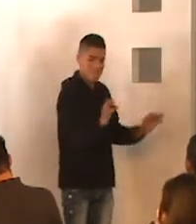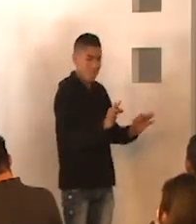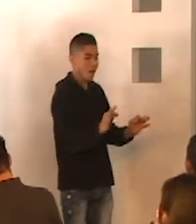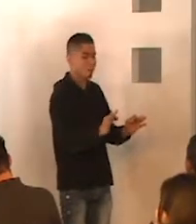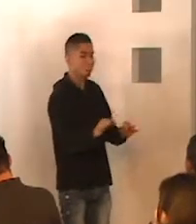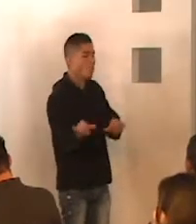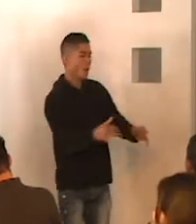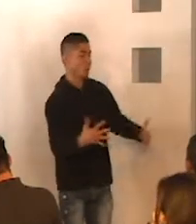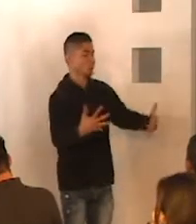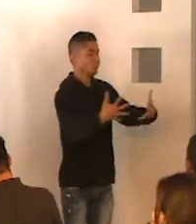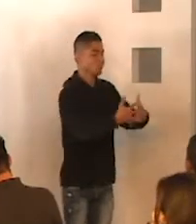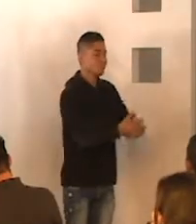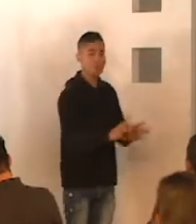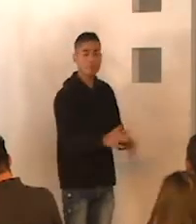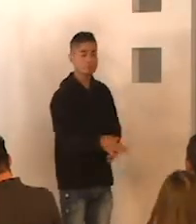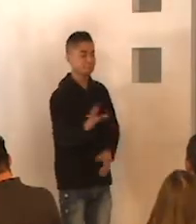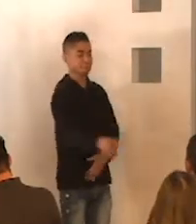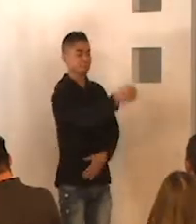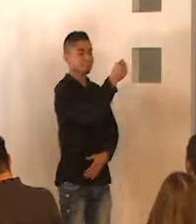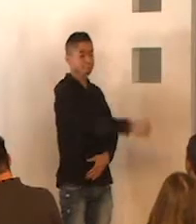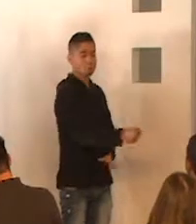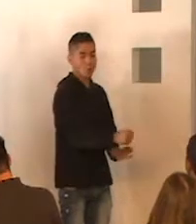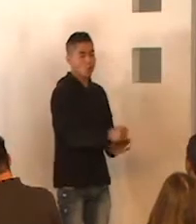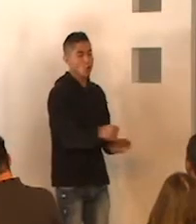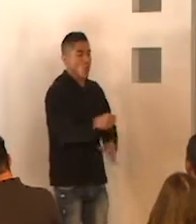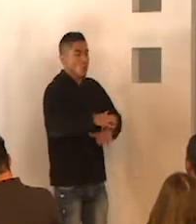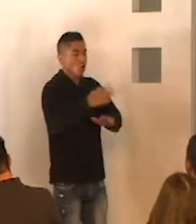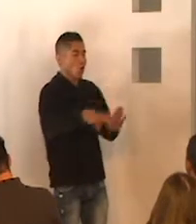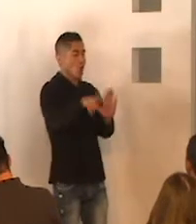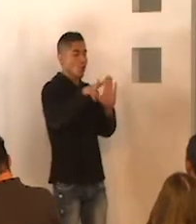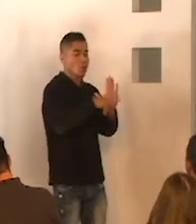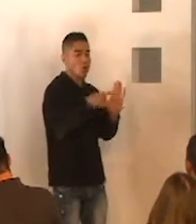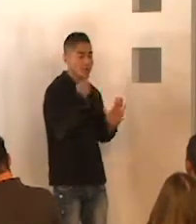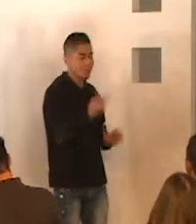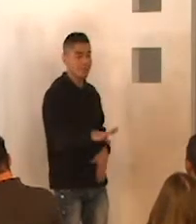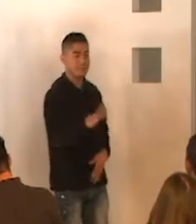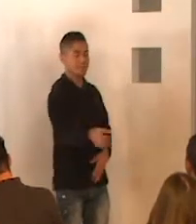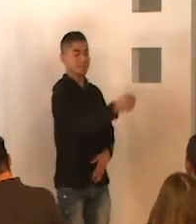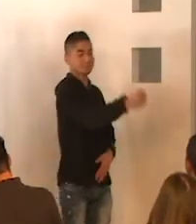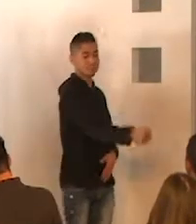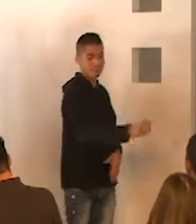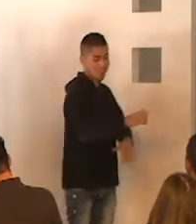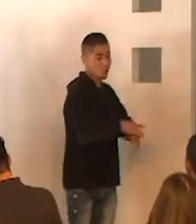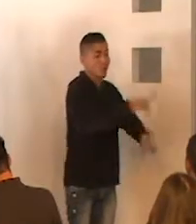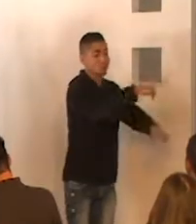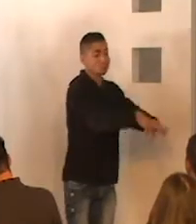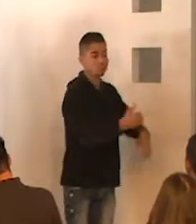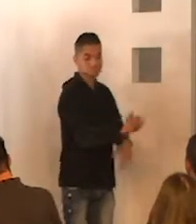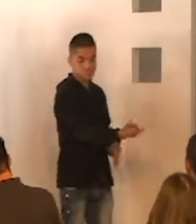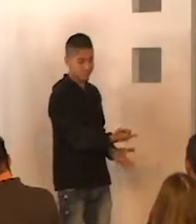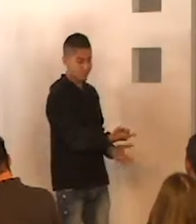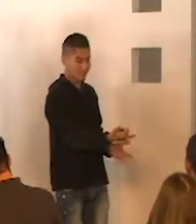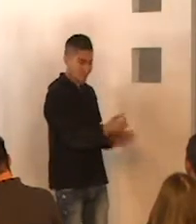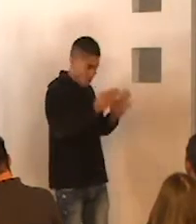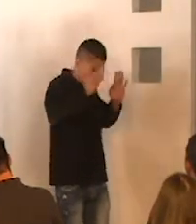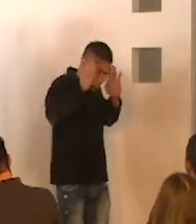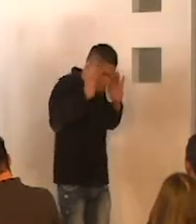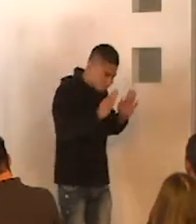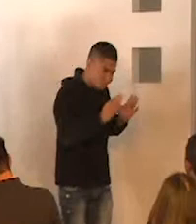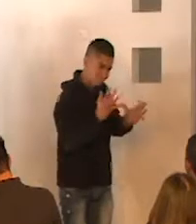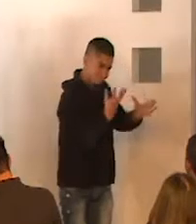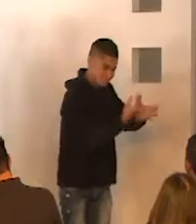como porque la norma lo manifiesta y está expresa así. Entonces, en esa medida, la especialización